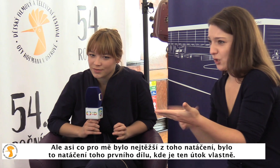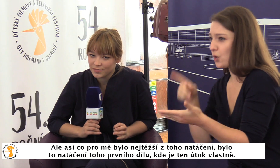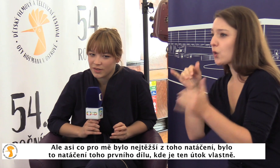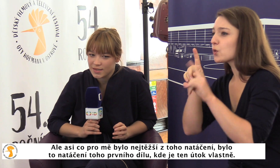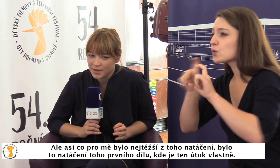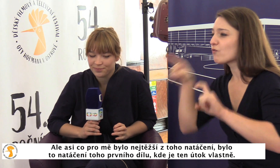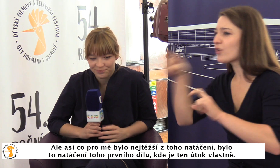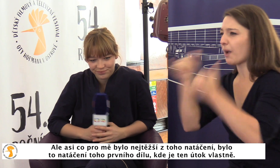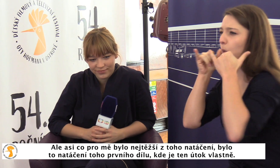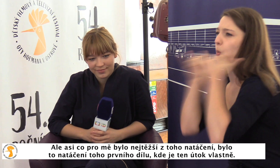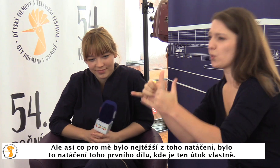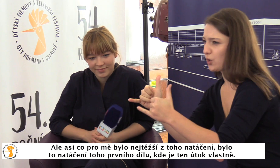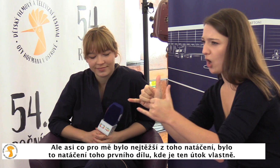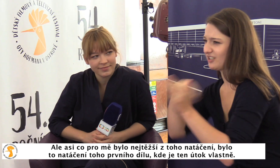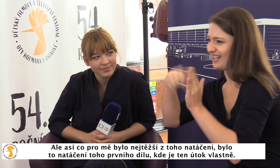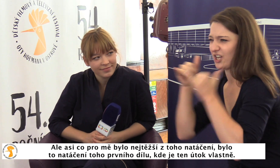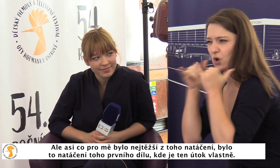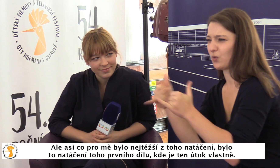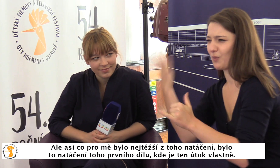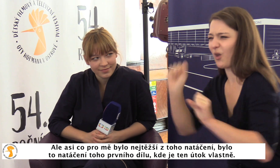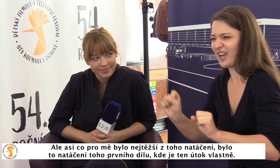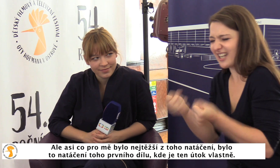útok vlastně.